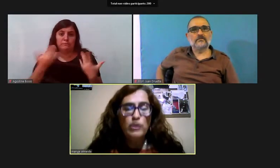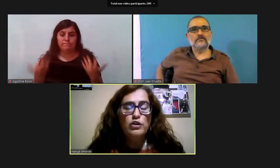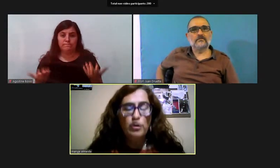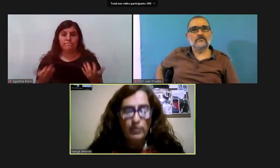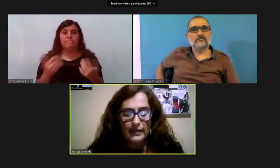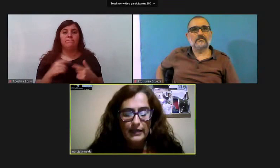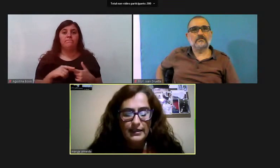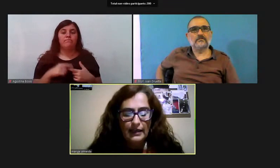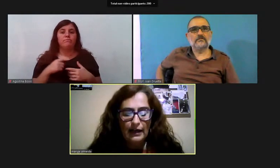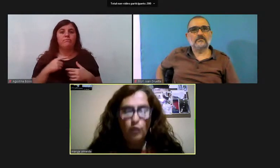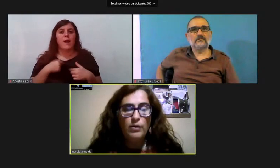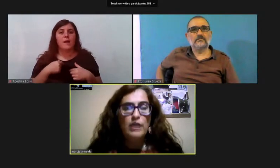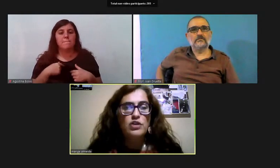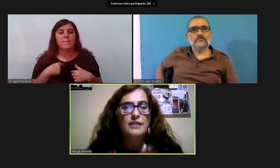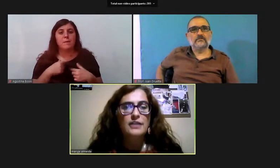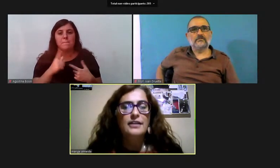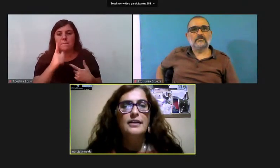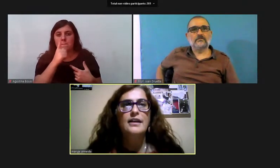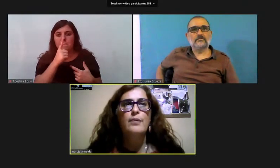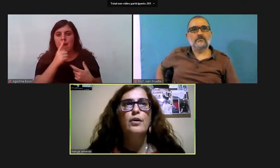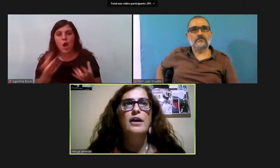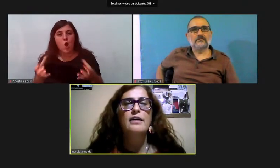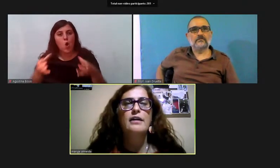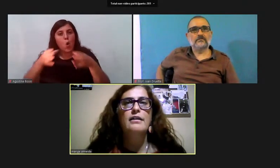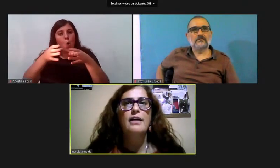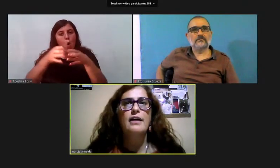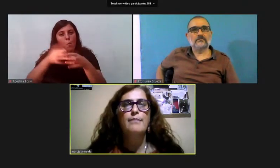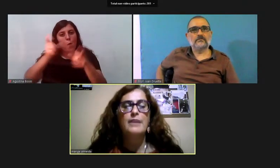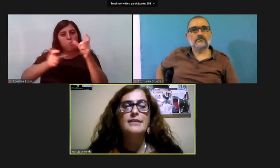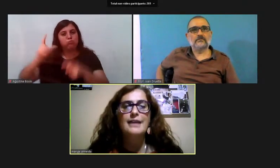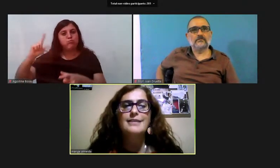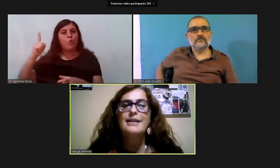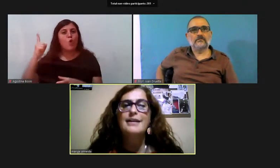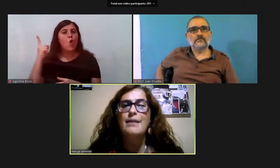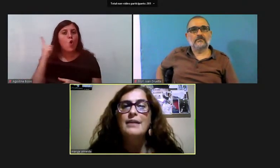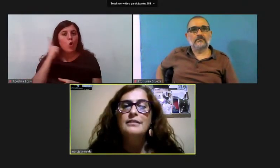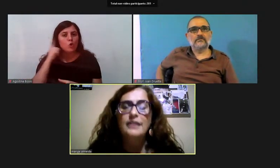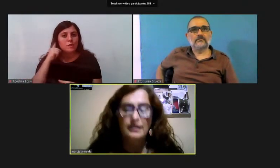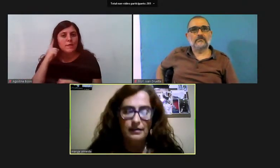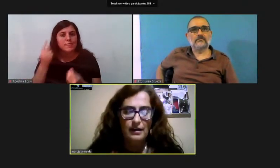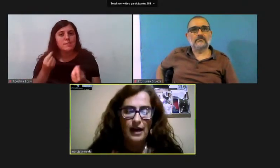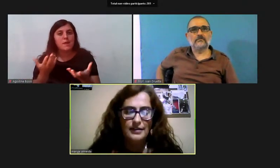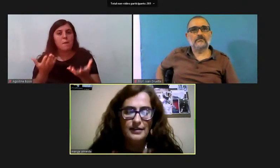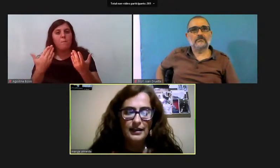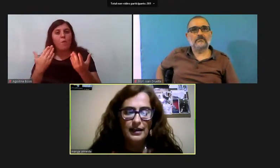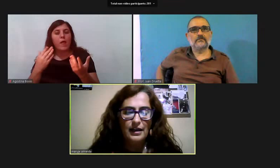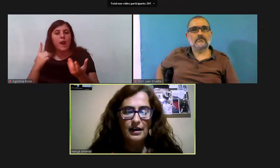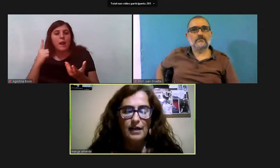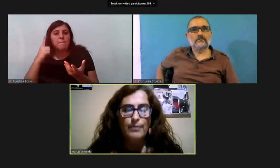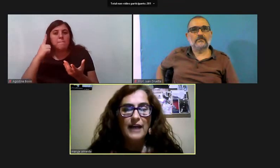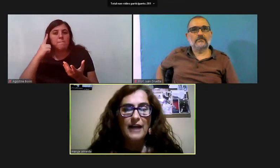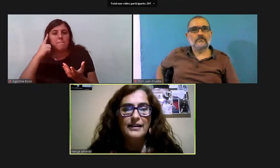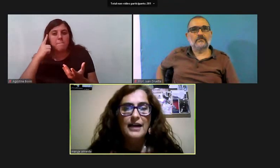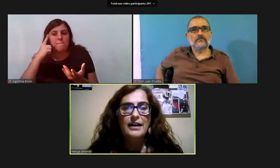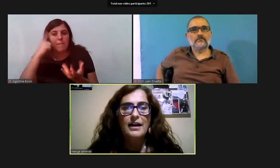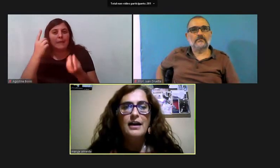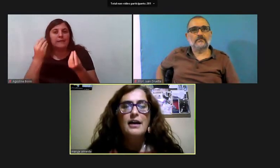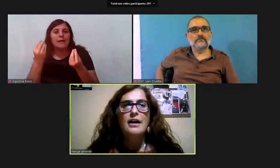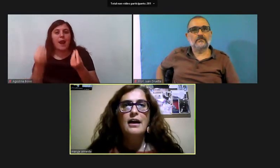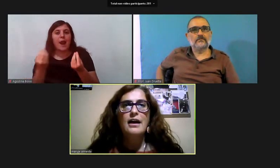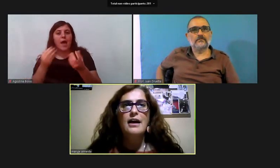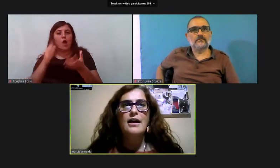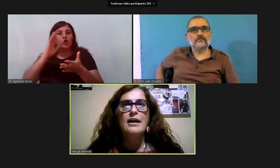Por eso digo, me parece que la comunidad oyente tiene que poder pensar seriamente acerca de prácticas